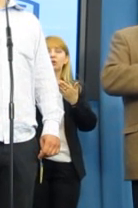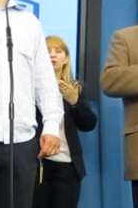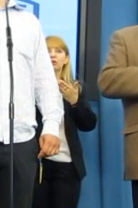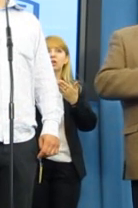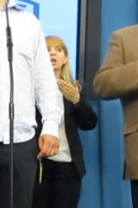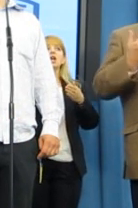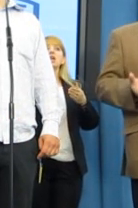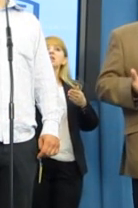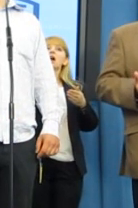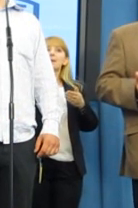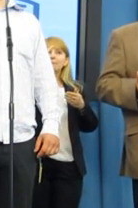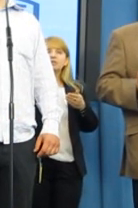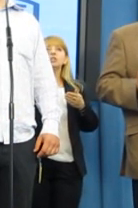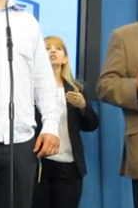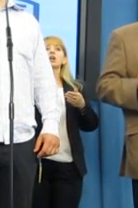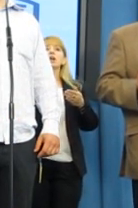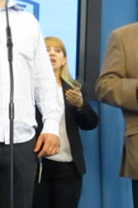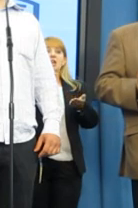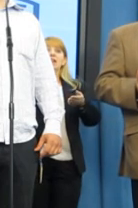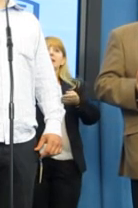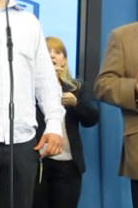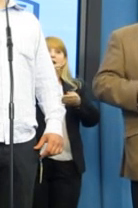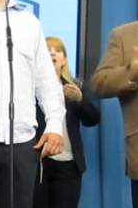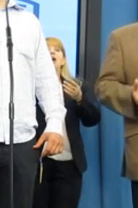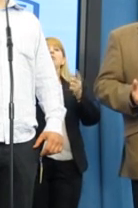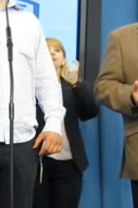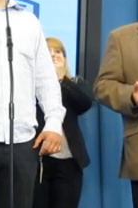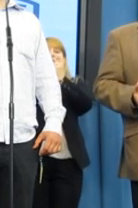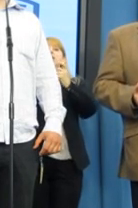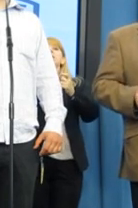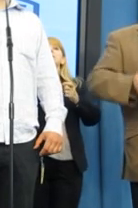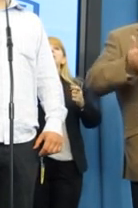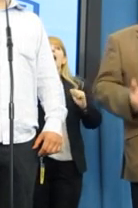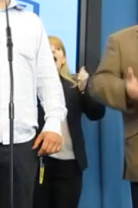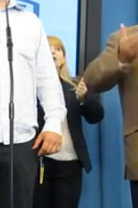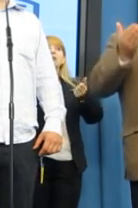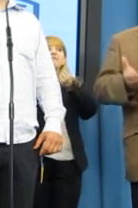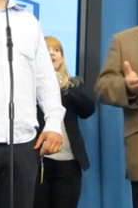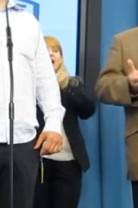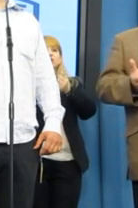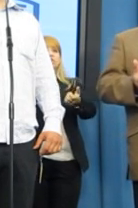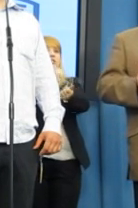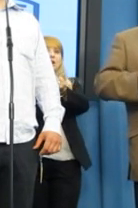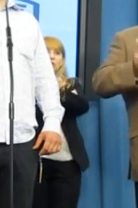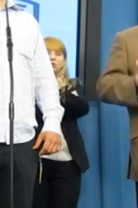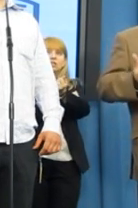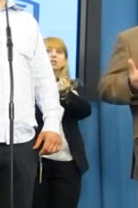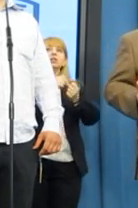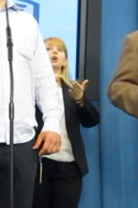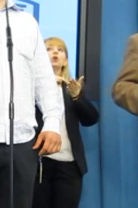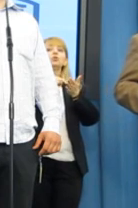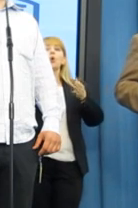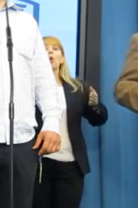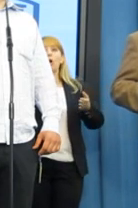na profilaktykę, na to, żeby jednak walczyć z narkomanią, bo to tak naprawdę jest walka z narkomanią, bo tu nikt nie